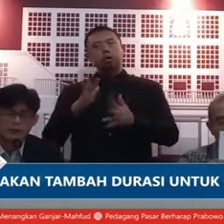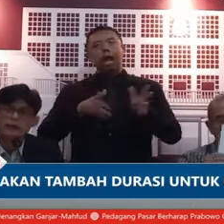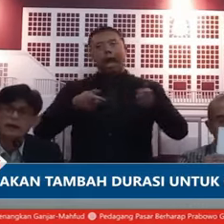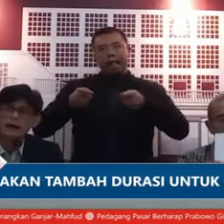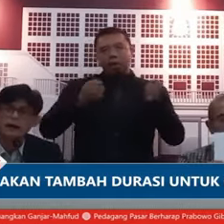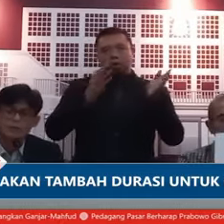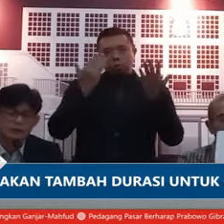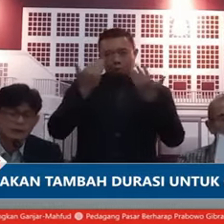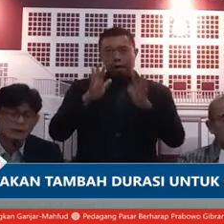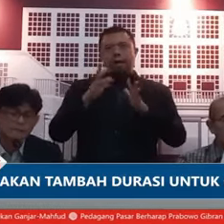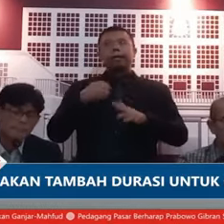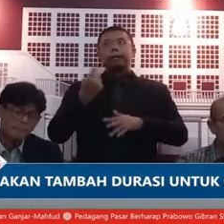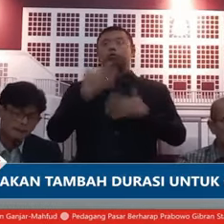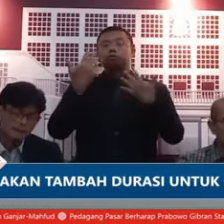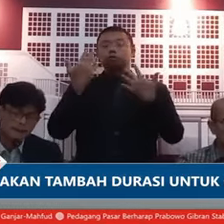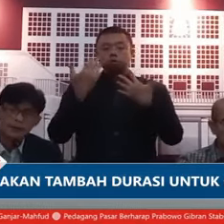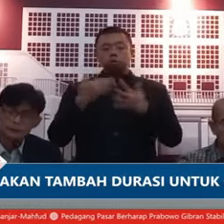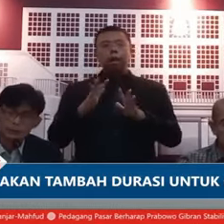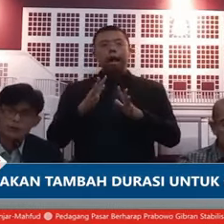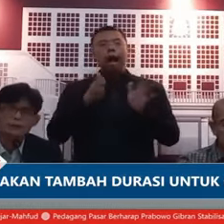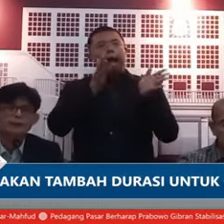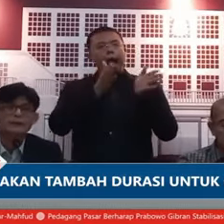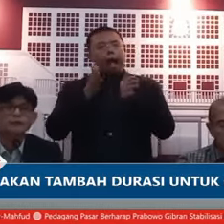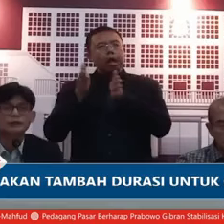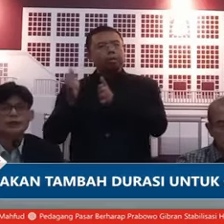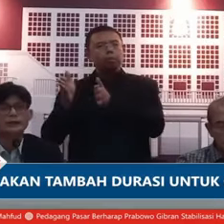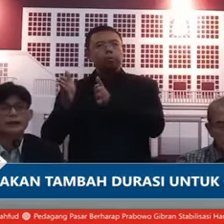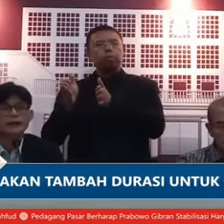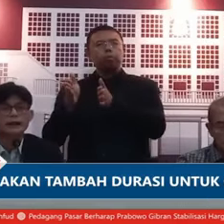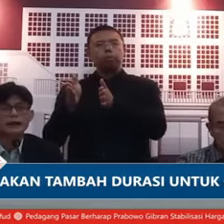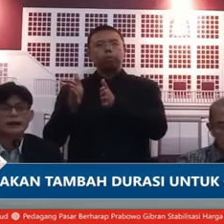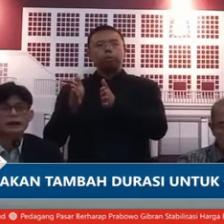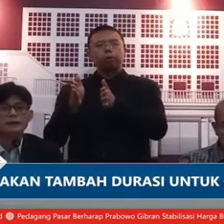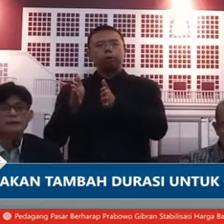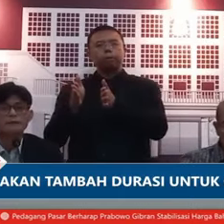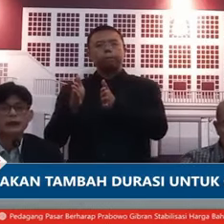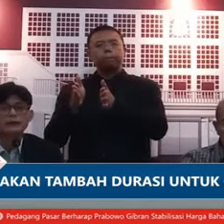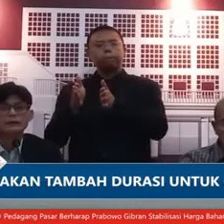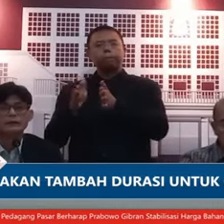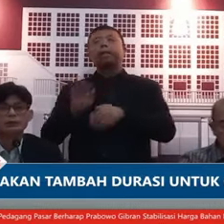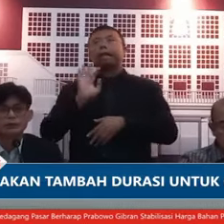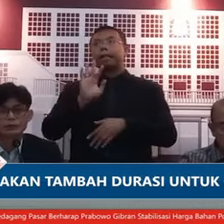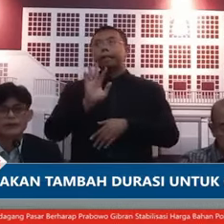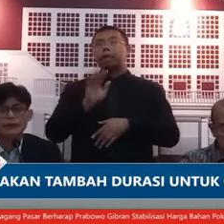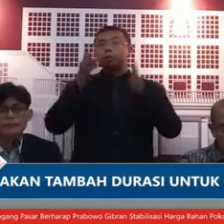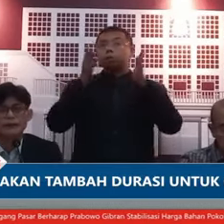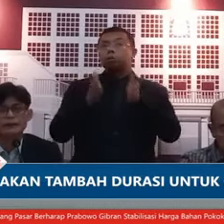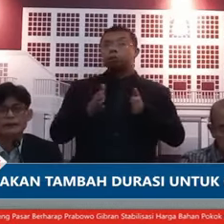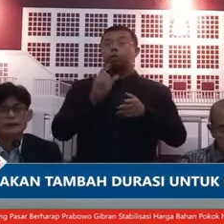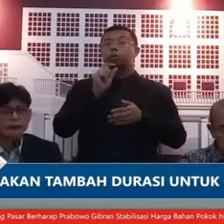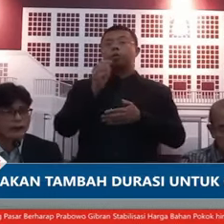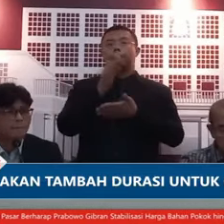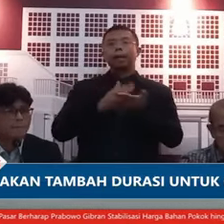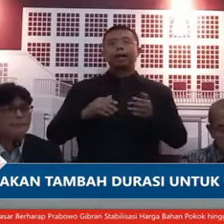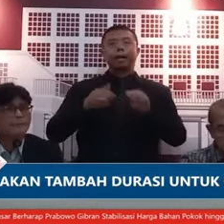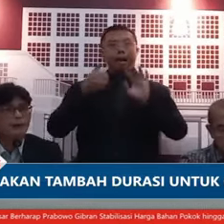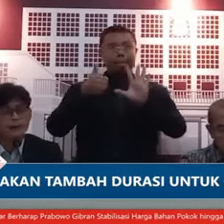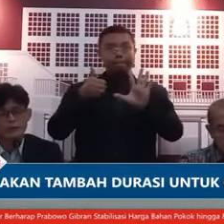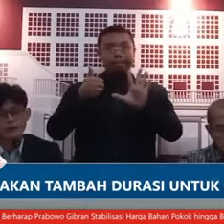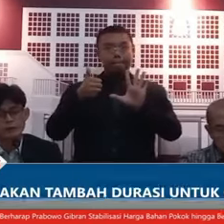itu dan kami sudah atur dan kemudian nanti di khusus di segmen